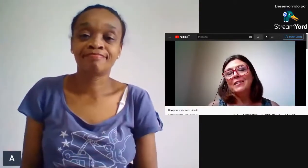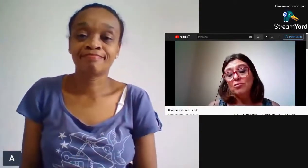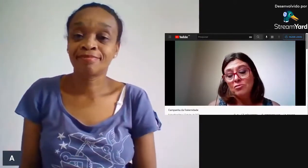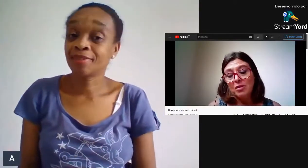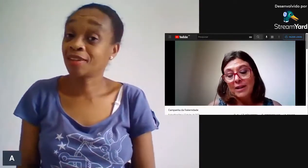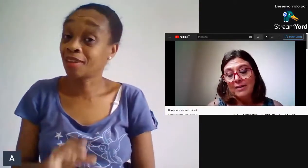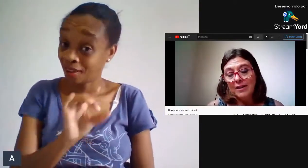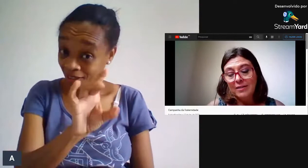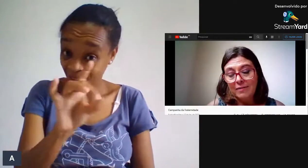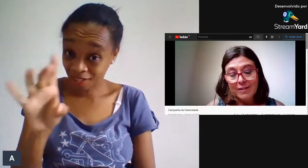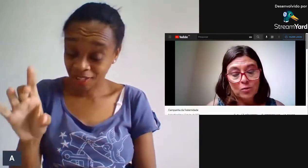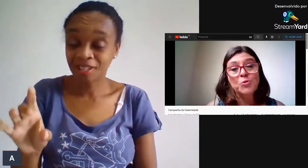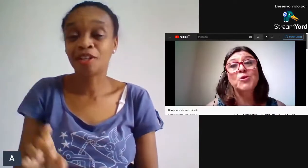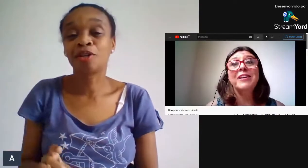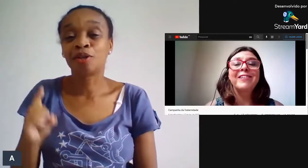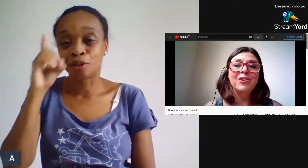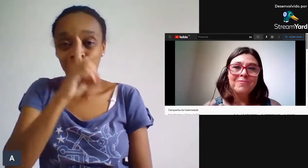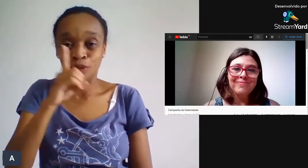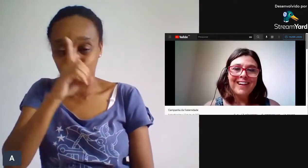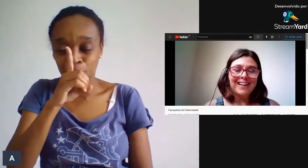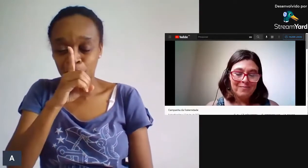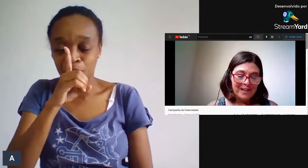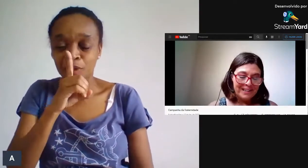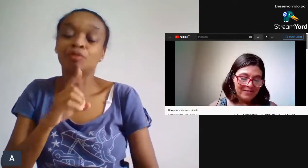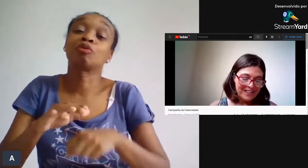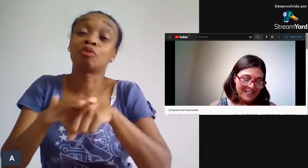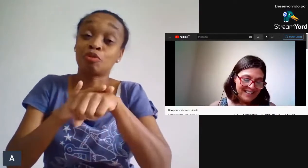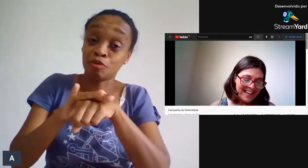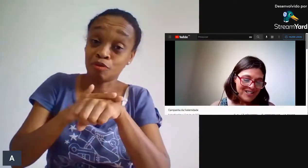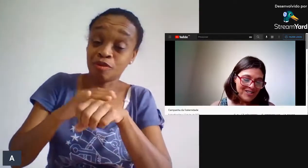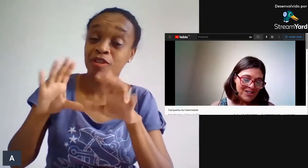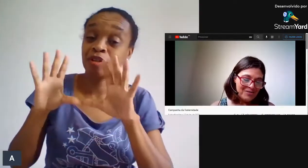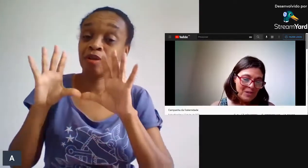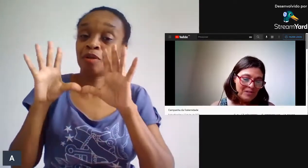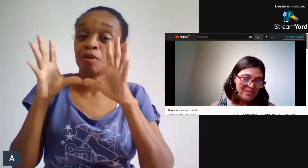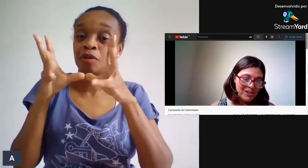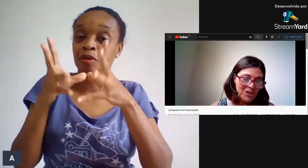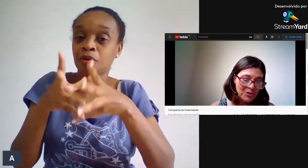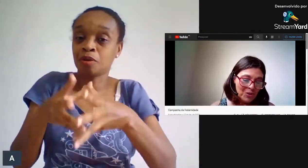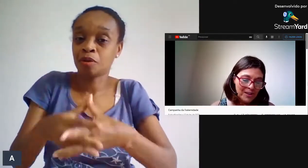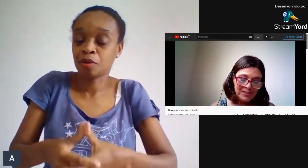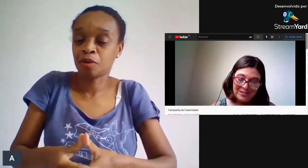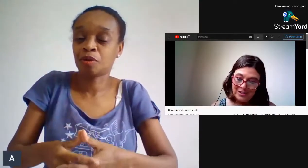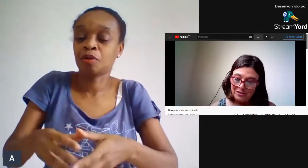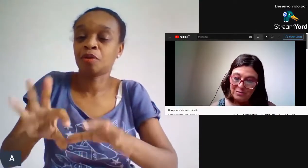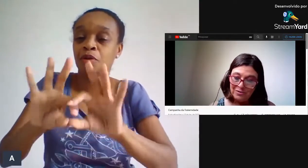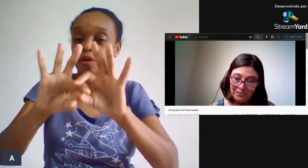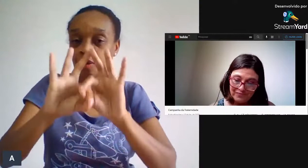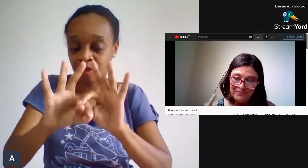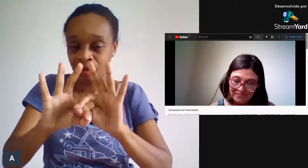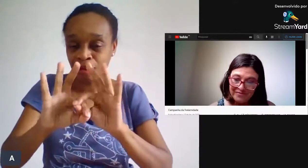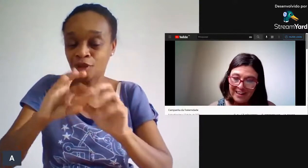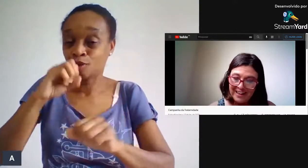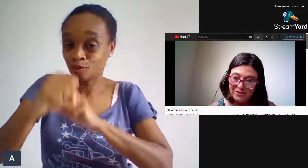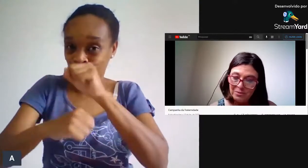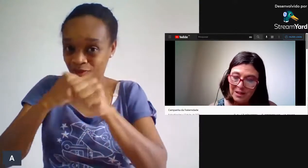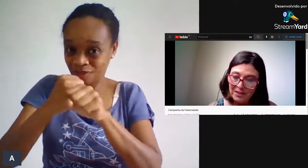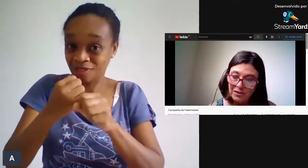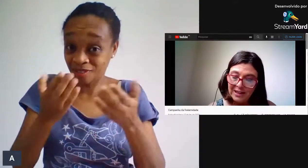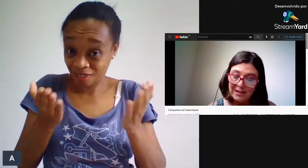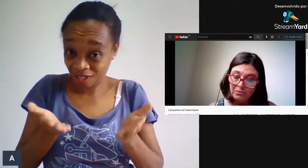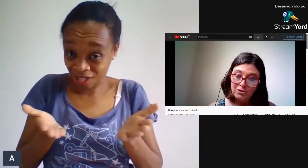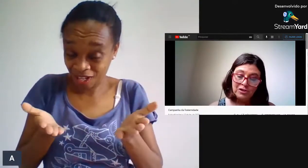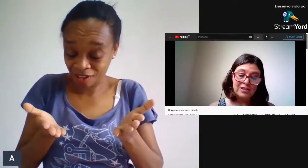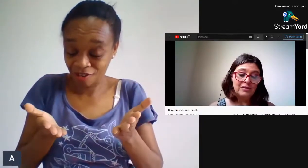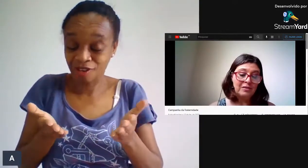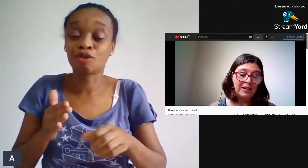um aí, então, com o seu catequista, vai discutir, então, a campanha da Fraternidade 2022. Nós vamos falar sobre